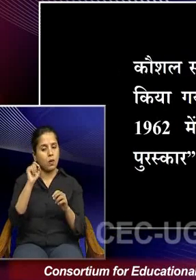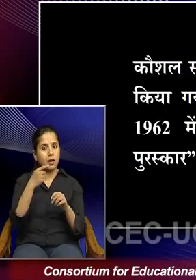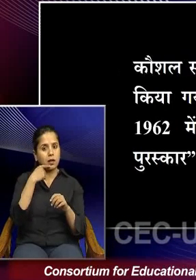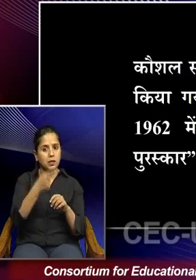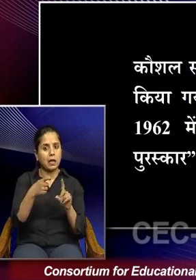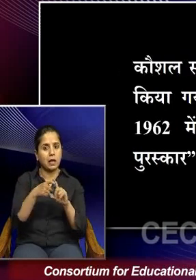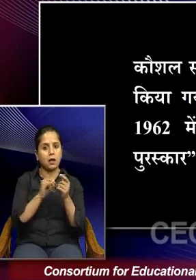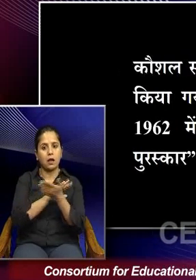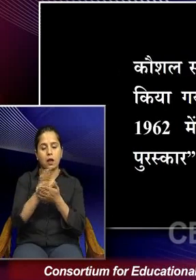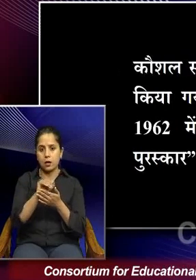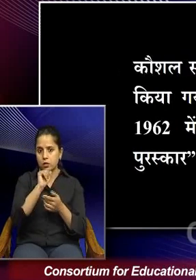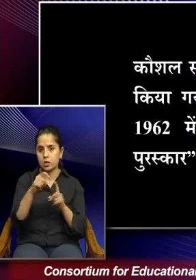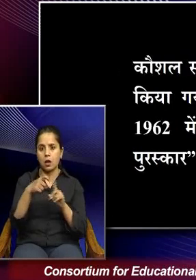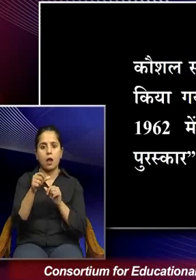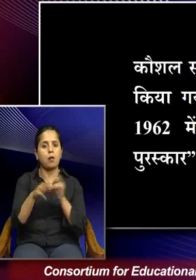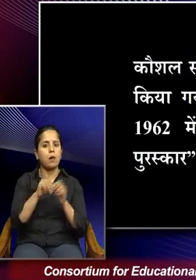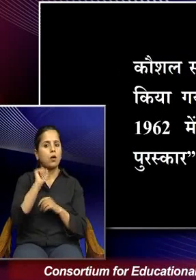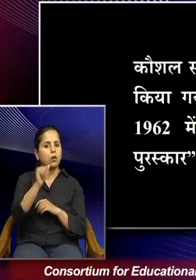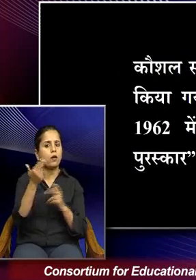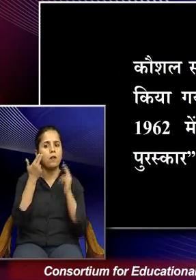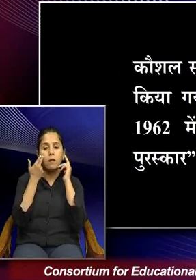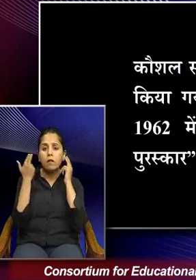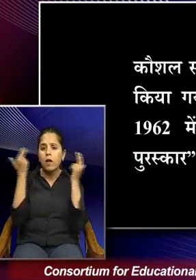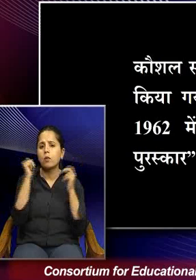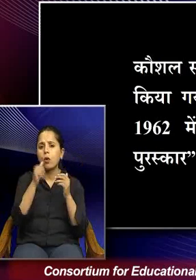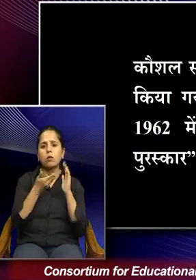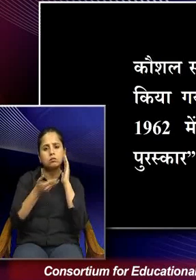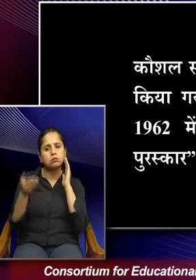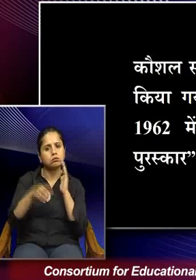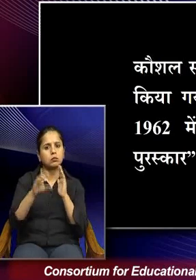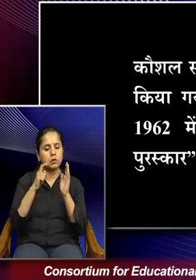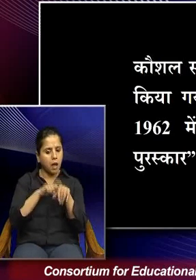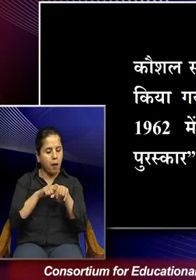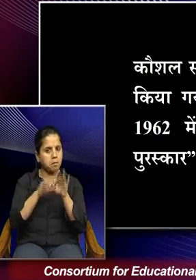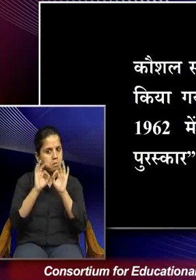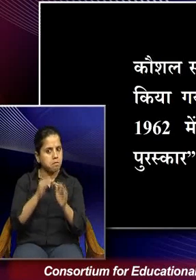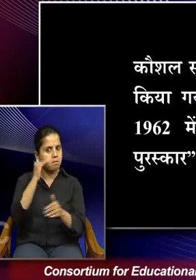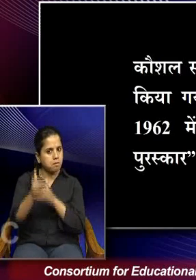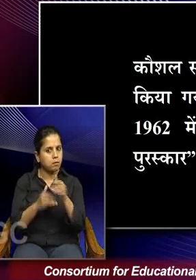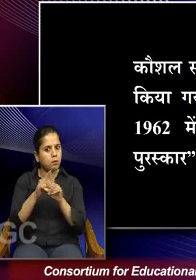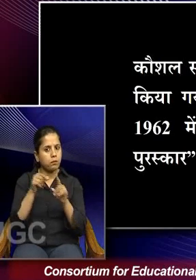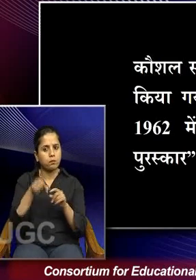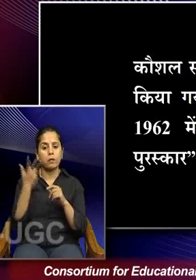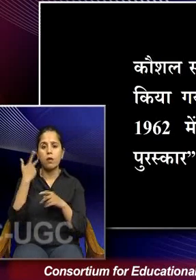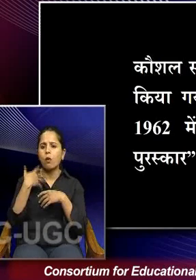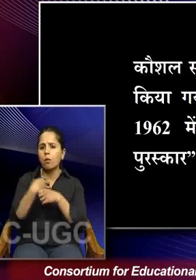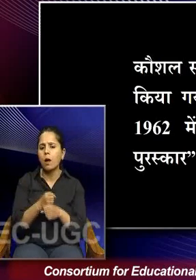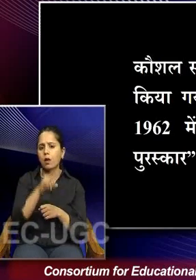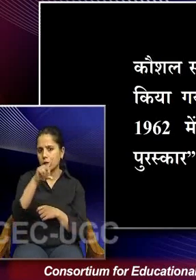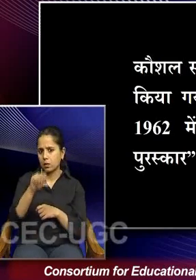संगीत कौशल संबंधी गाथा को प्रस्तुत विधिवत किया गया इस रचना का 1962 में